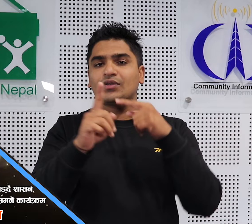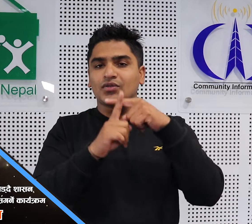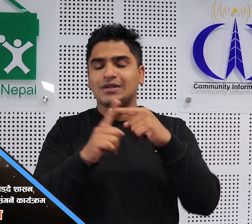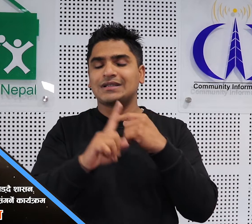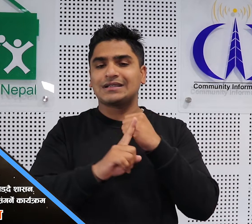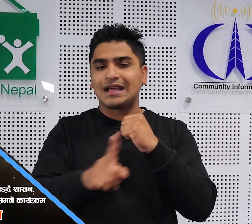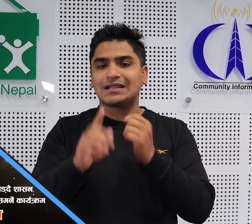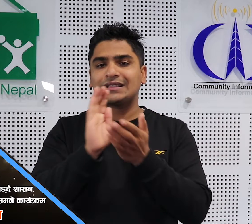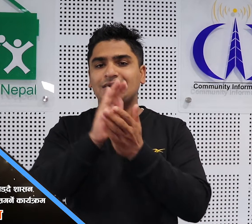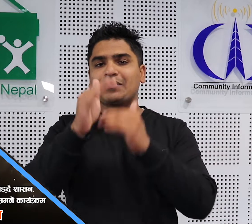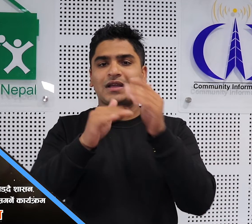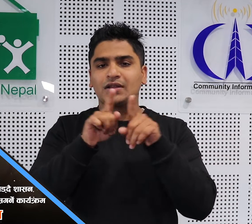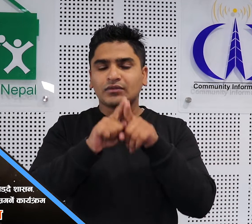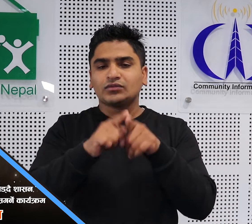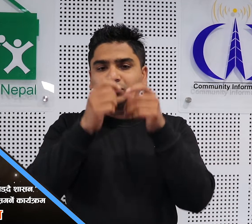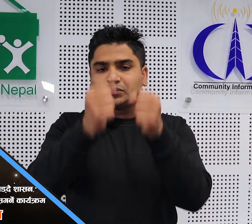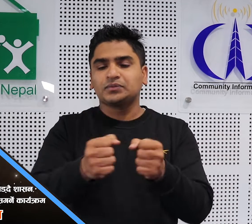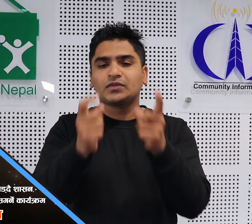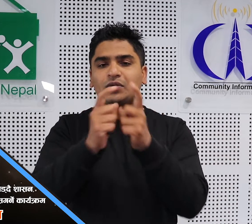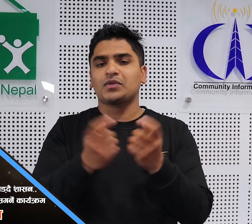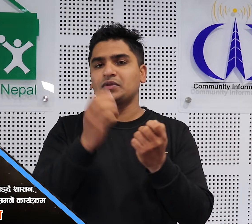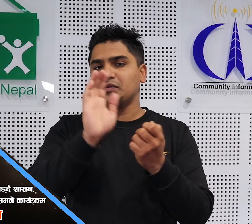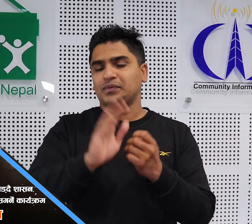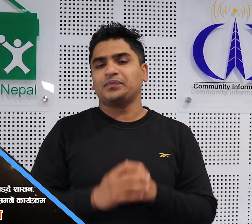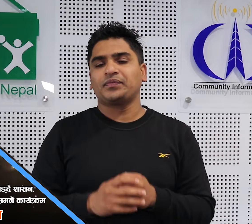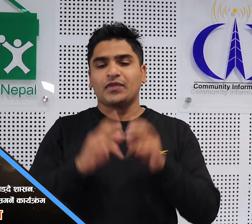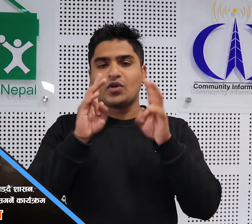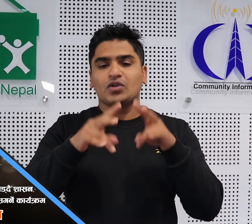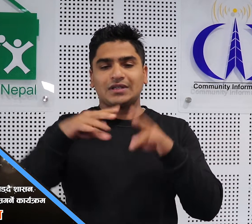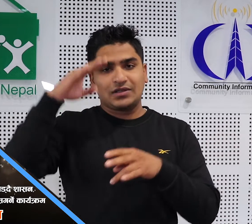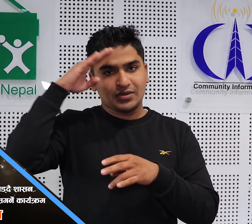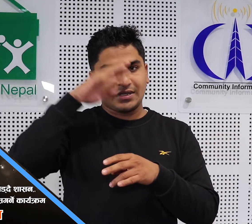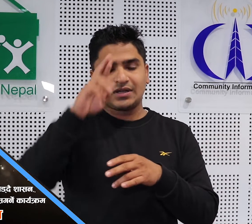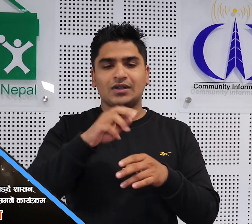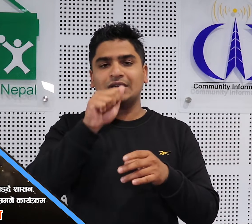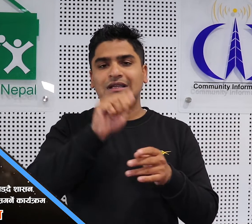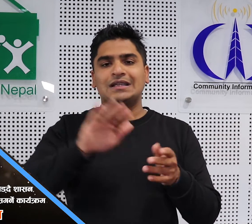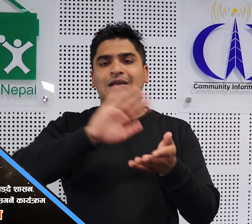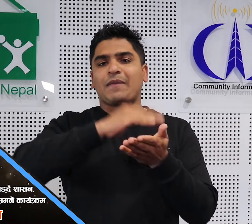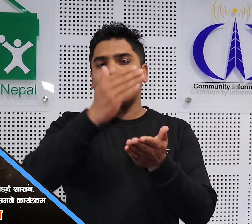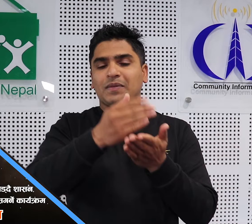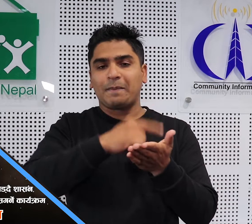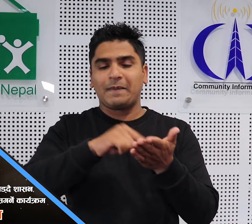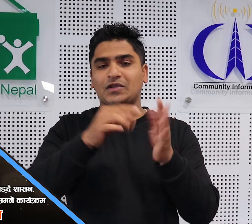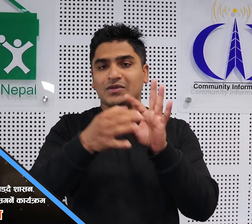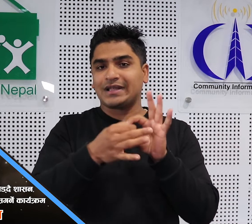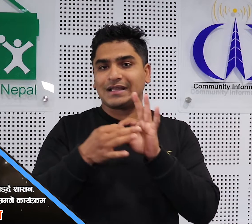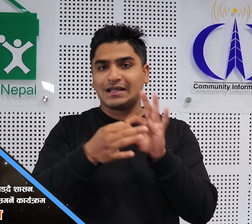सेवा र विकाससँग नजिक रहेर बहस गर्नेछौ। अस्ट्रेलिया सरकार र द एसिया फाउन्डेसन बीचको साझेदारीमा